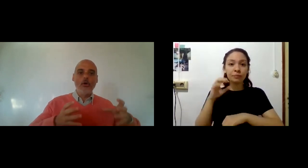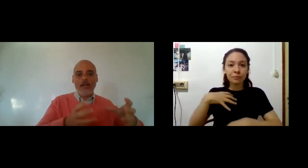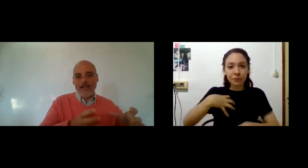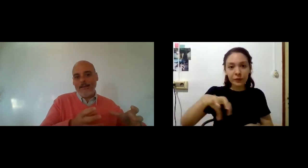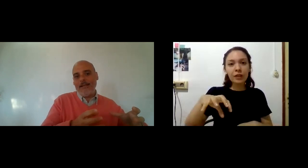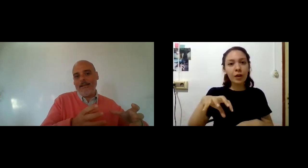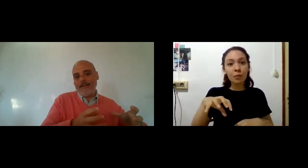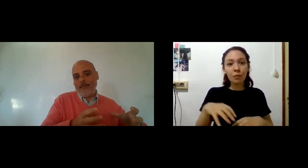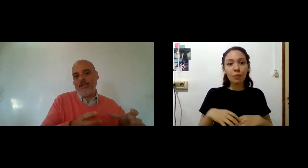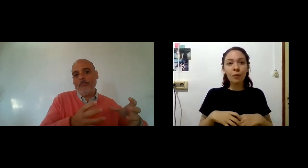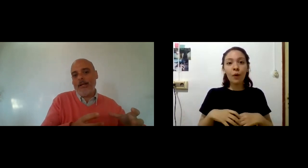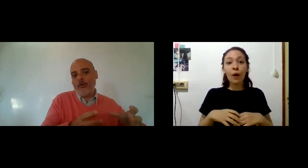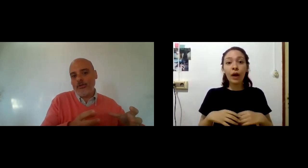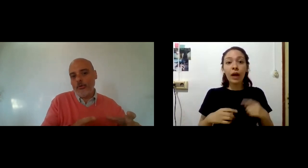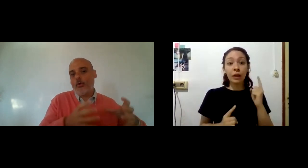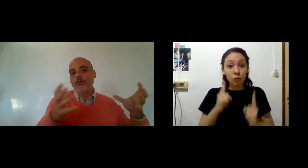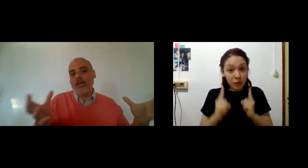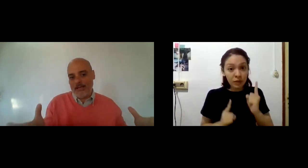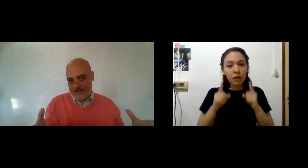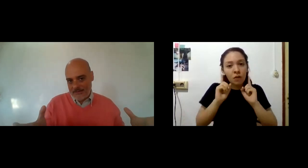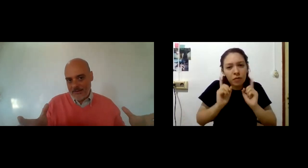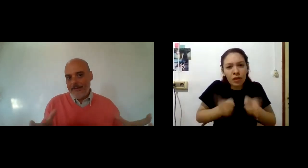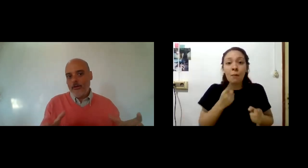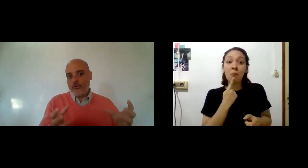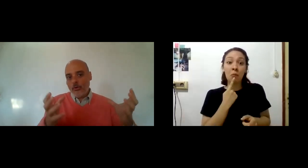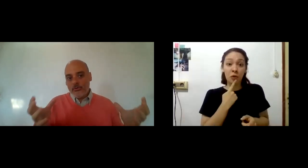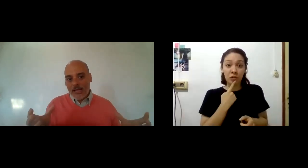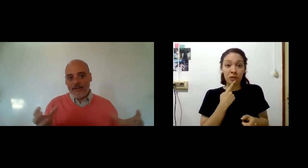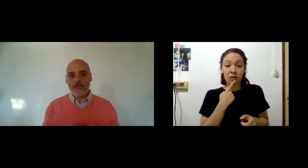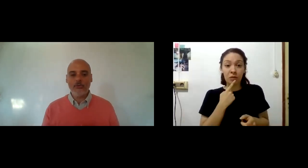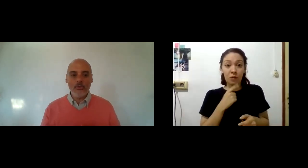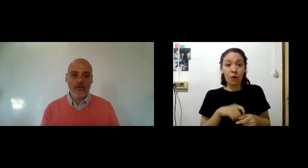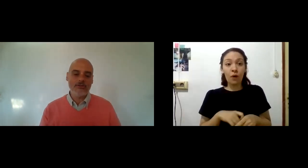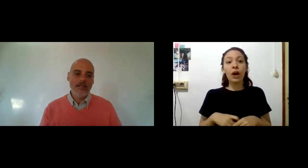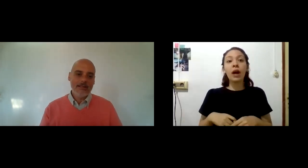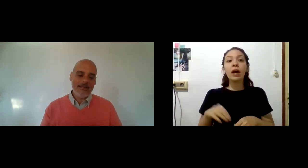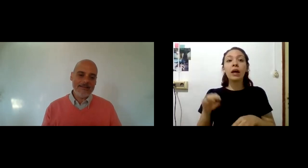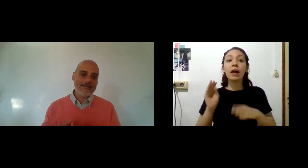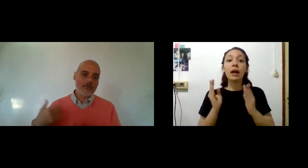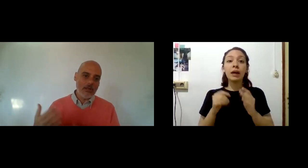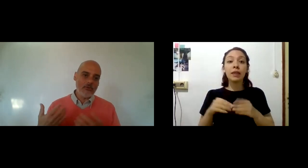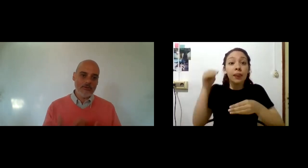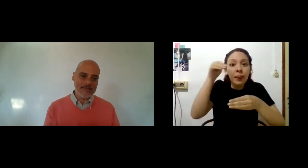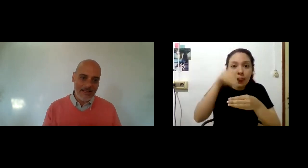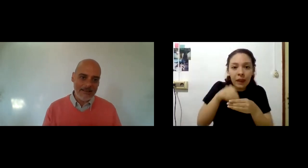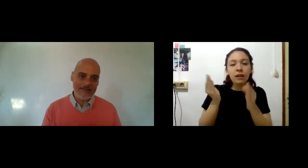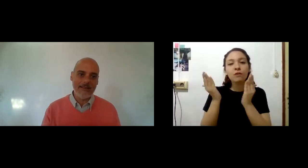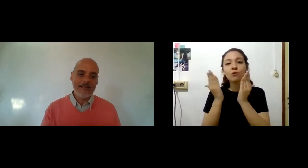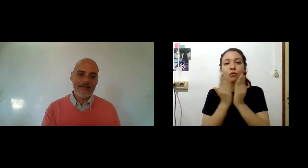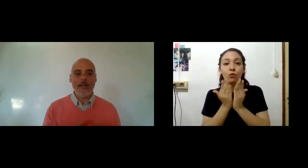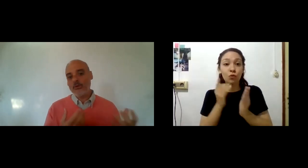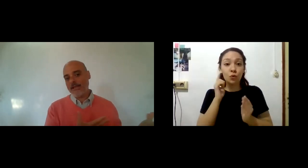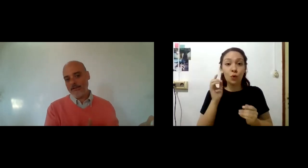que colocan digamos, en el marco de los estudios culturales. Los estudios culturales son estudios que se han desarrollado en